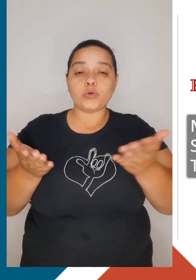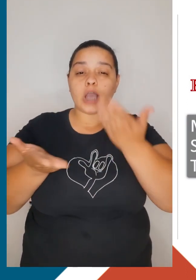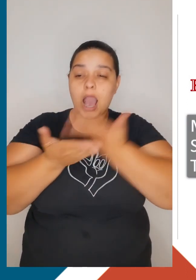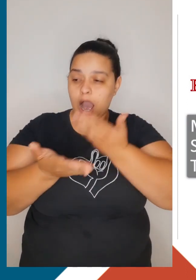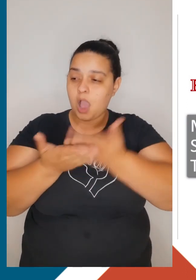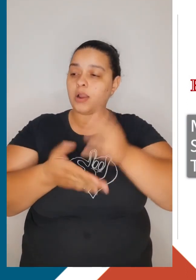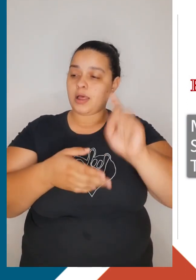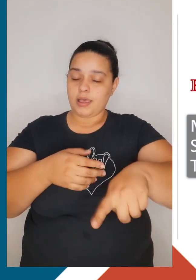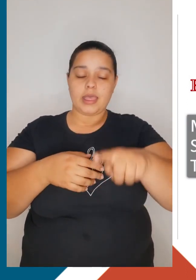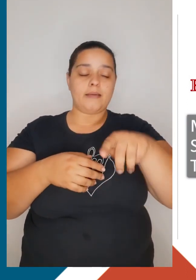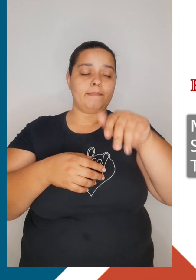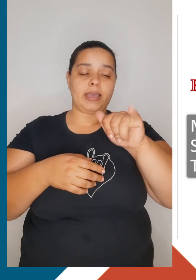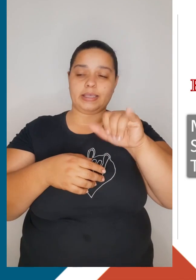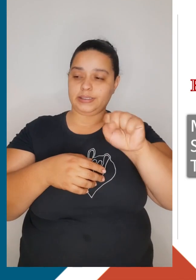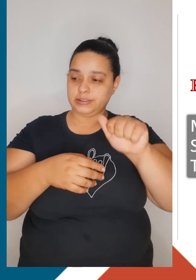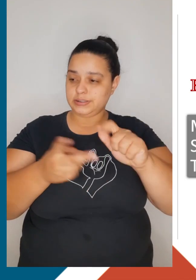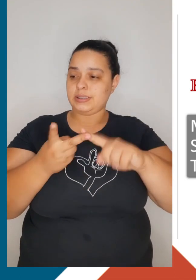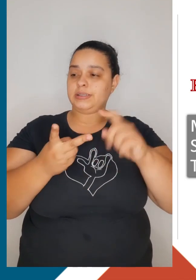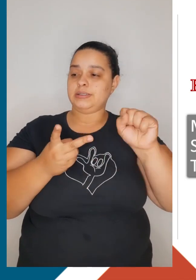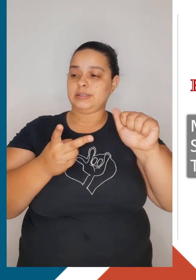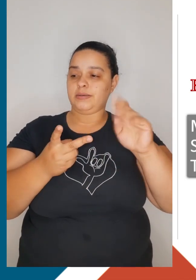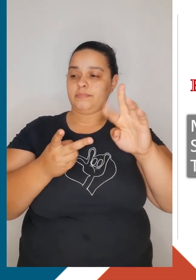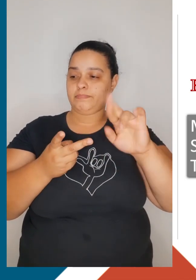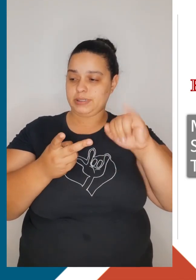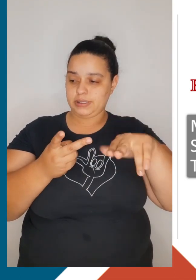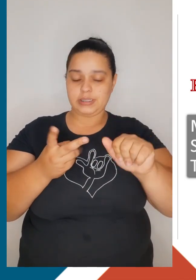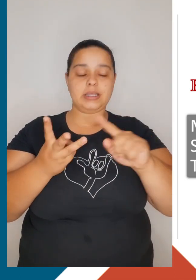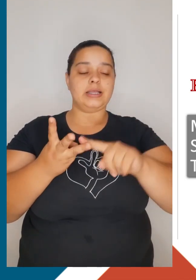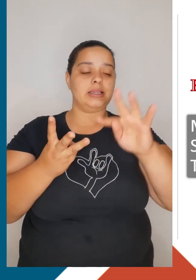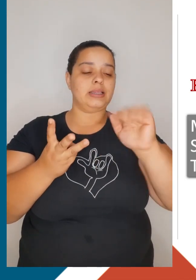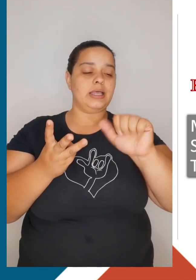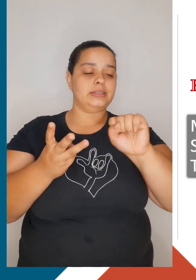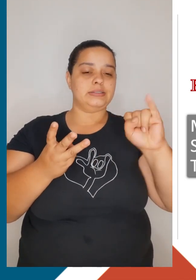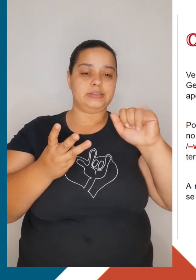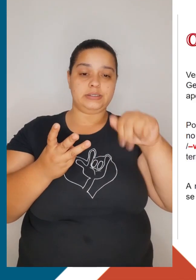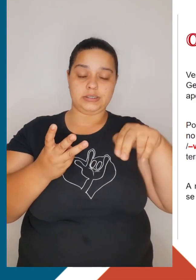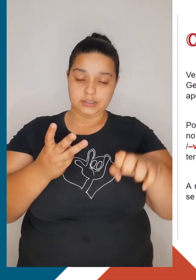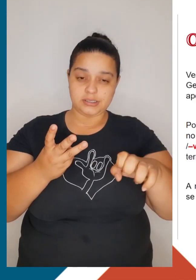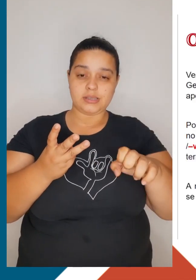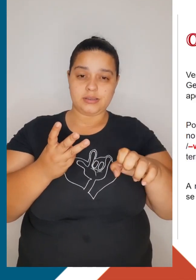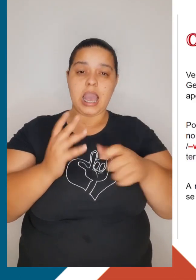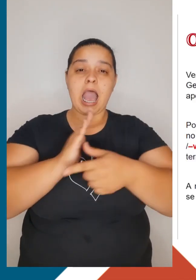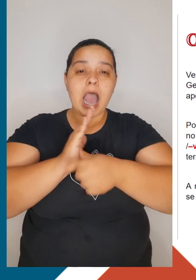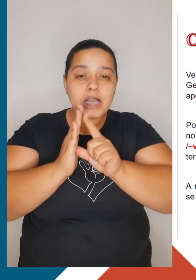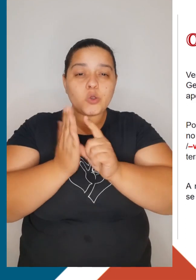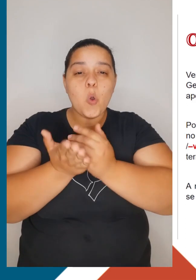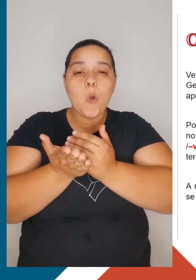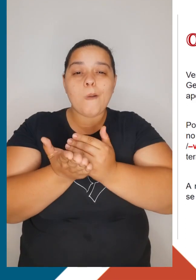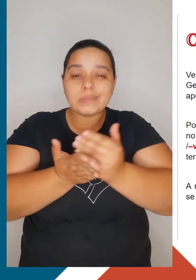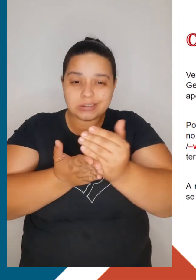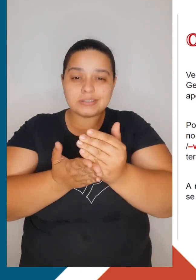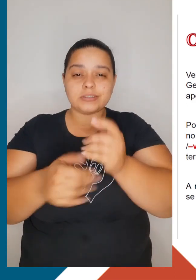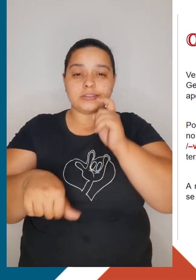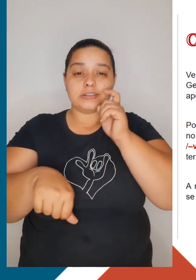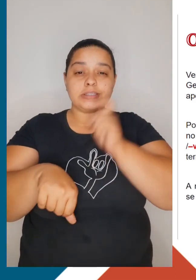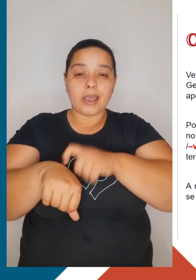pelas mediadoras Maísa Avelino, Sabrina Moreira e Tassiane Ribeiro. Antes de dar início à nossa aula sobre